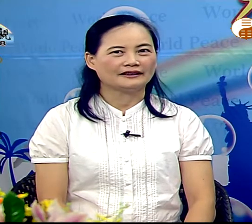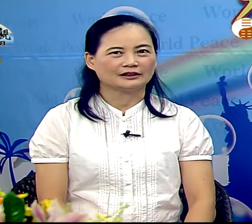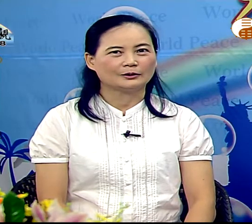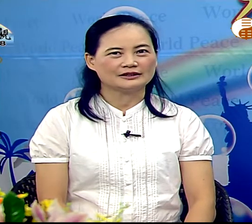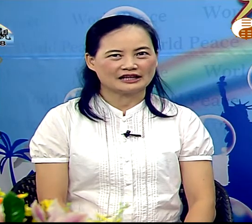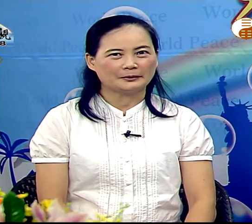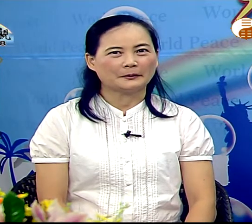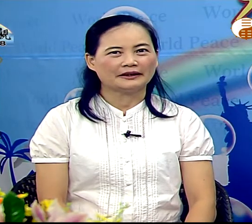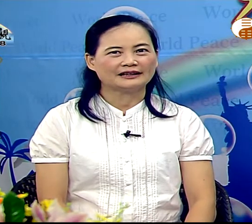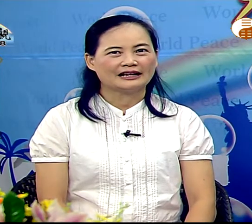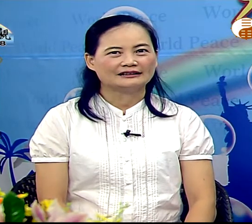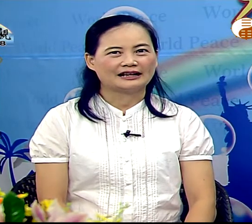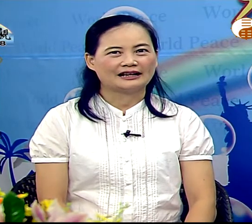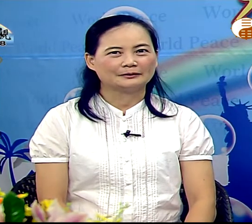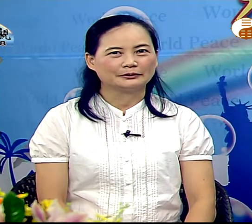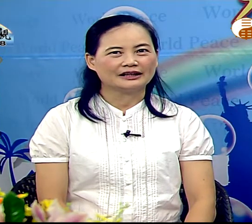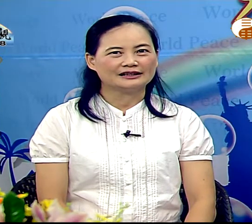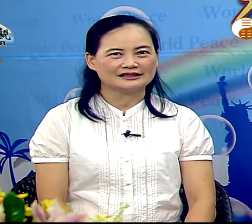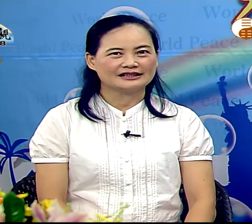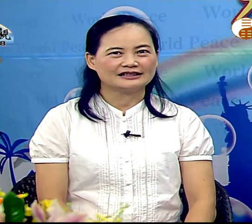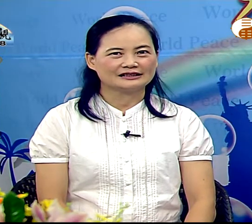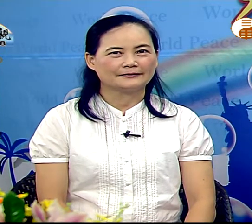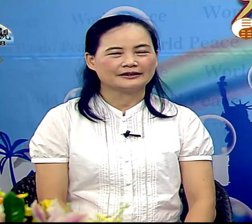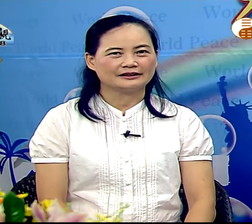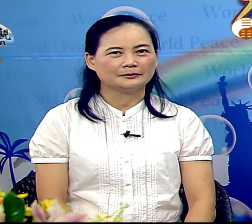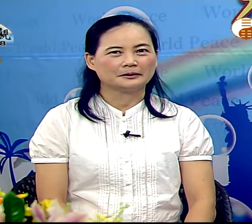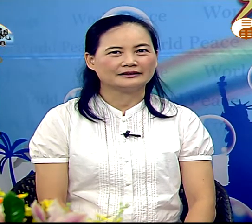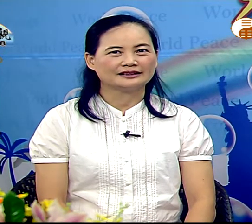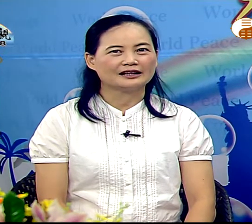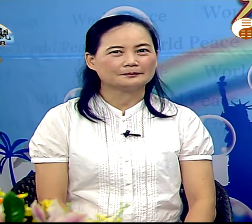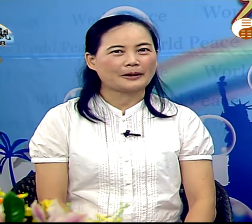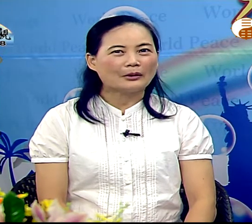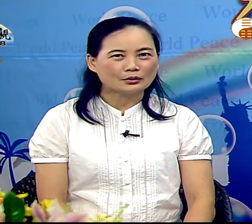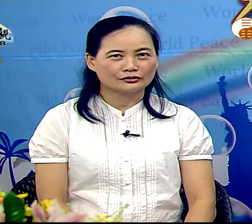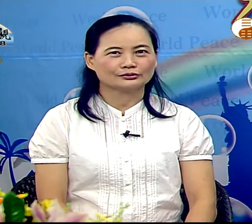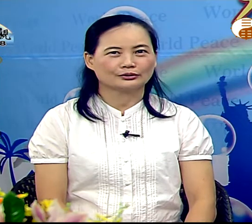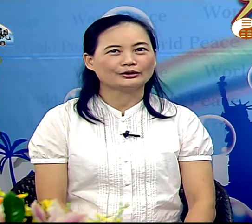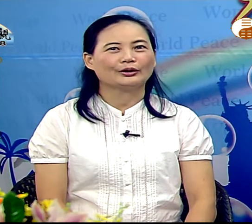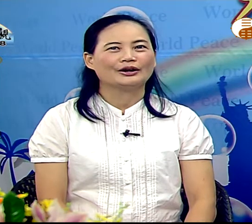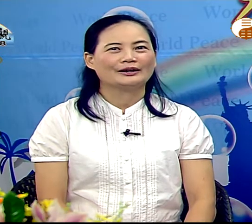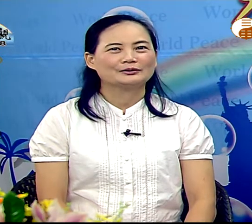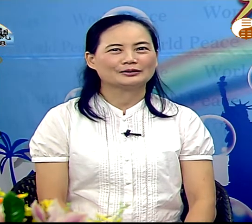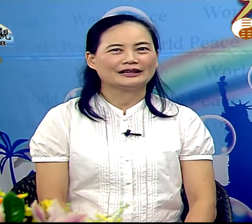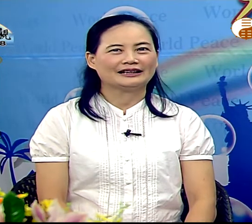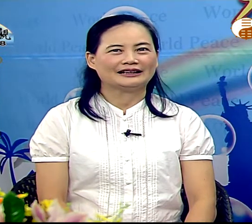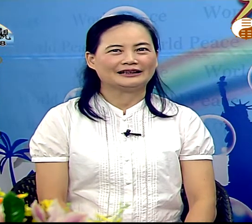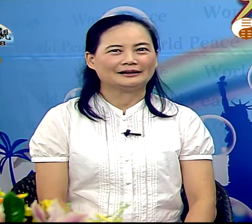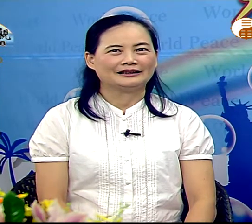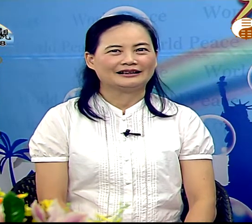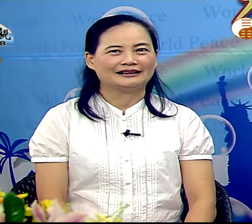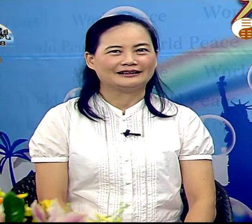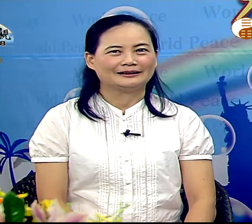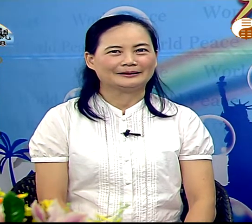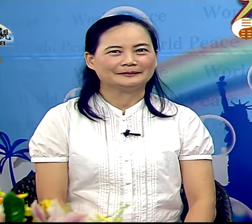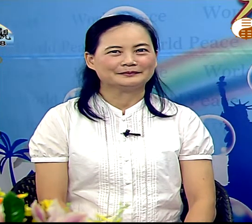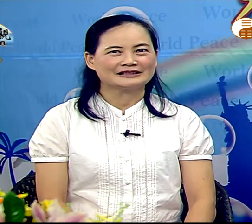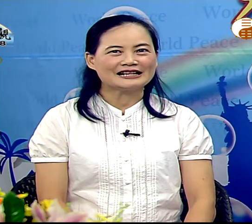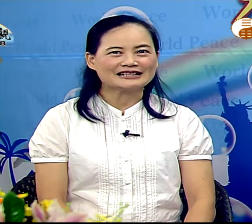能够结缘、 嗯。 那我也很珍惜这份因缘。那把我所有最人生